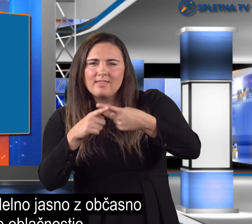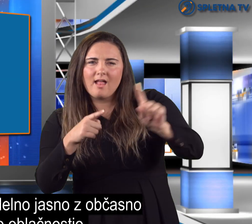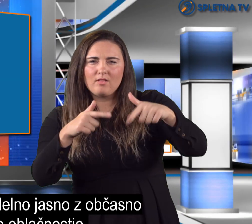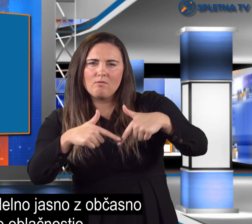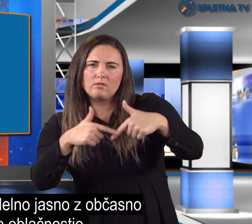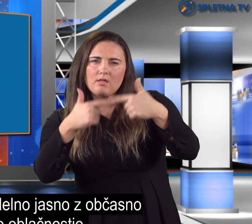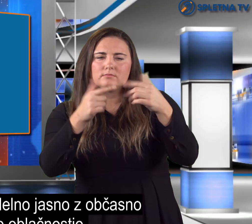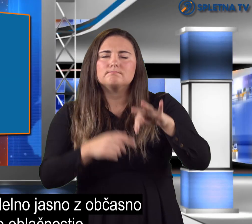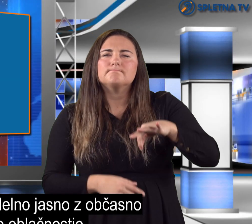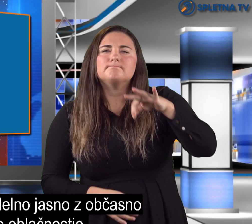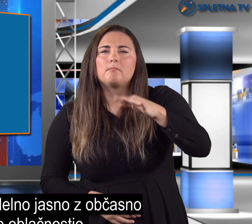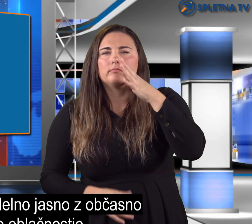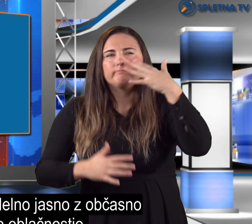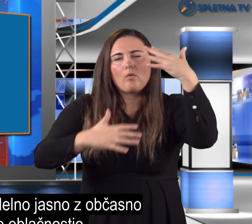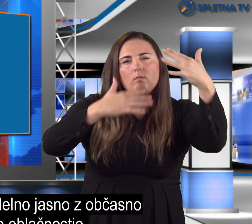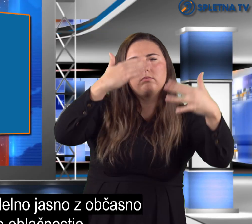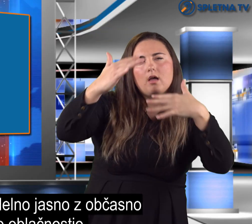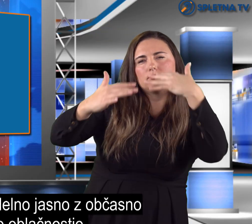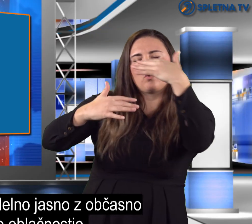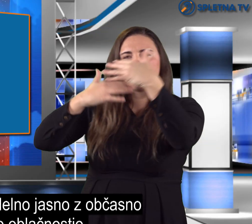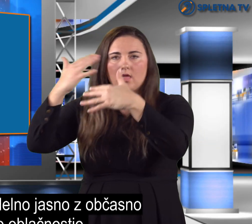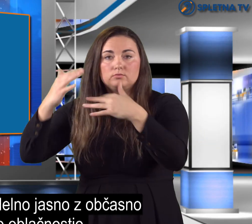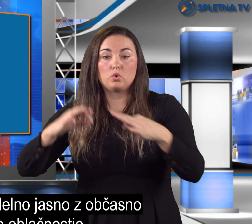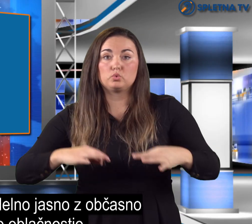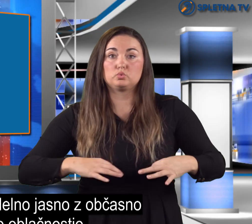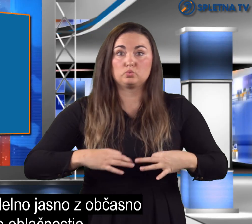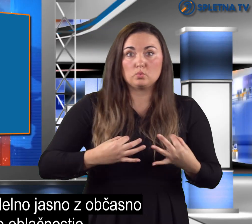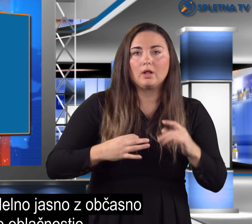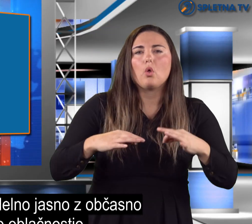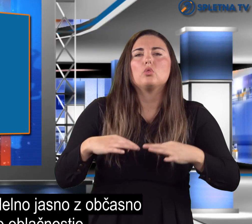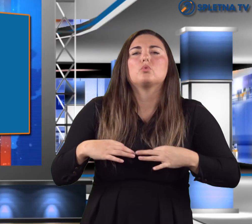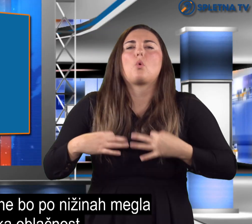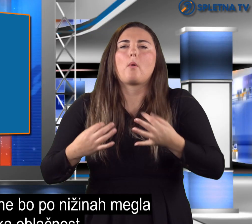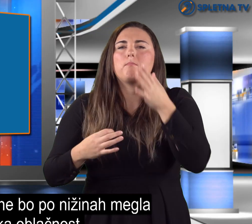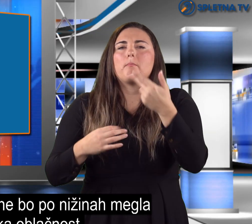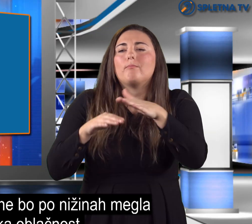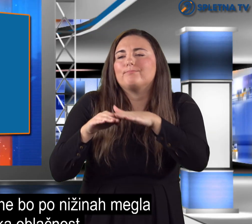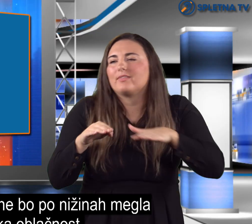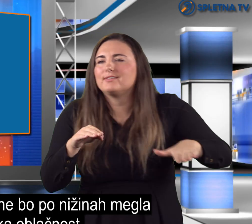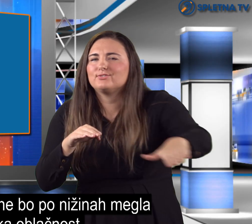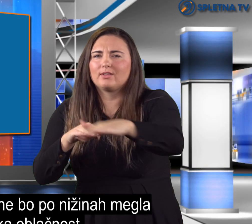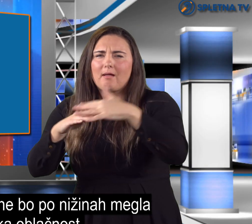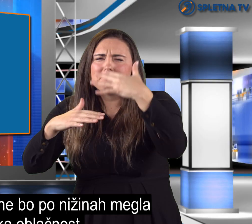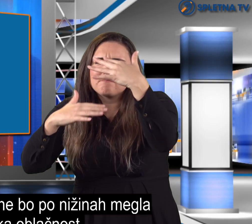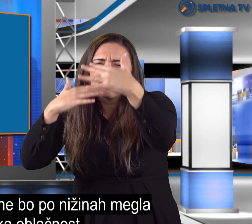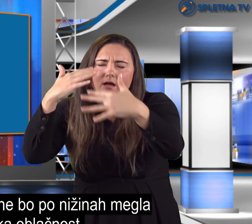Jutri bo sprva delno jasno z občasno zmerno oblačnostjo. Zjutraj in dopoldne bo po nižinah megla ali